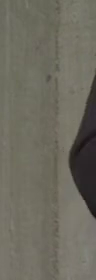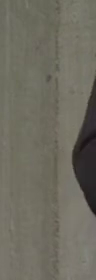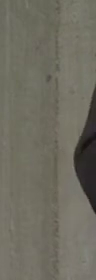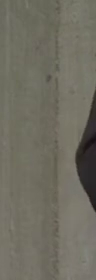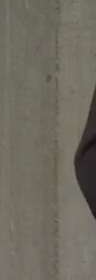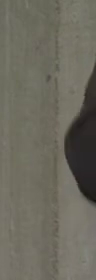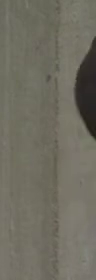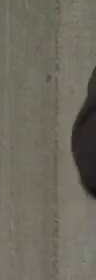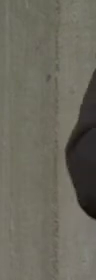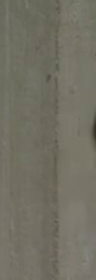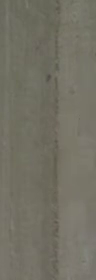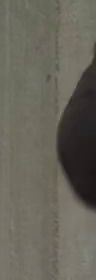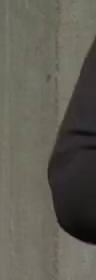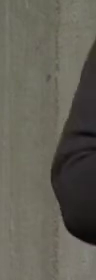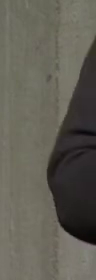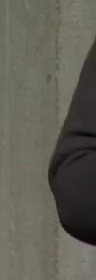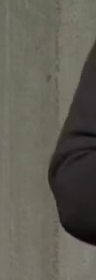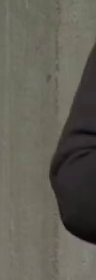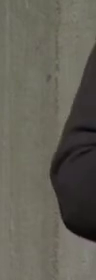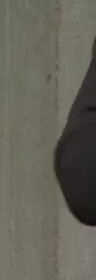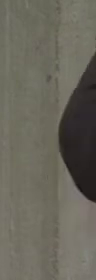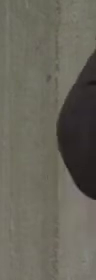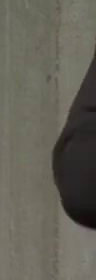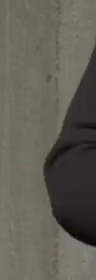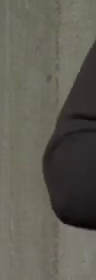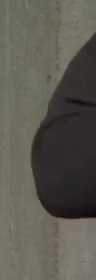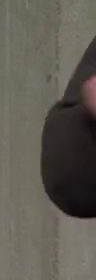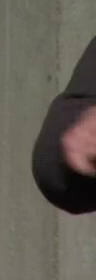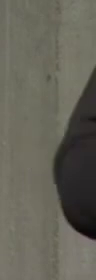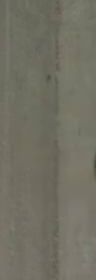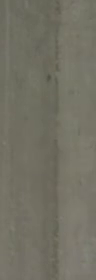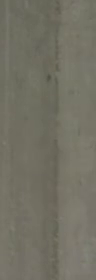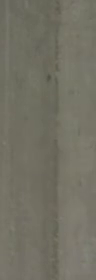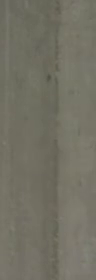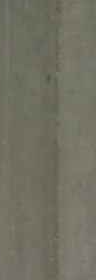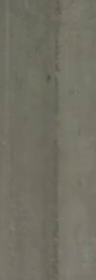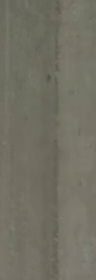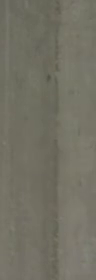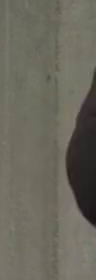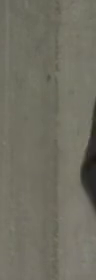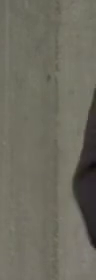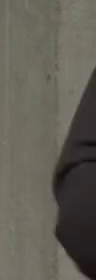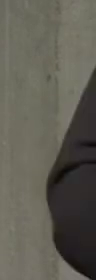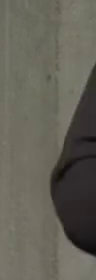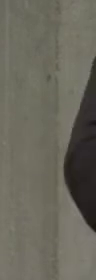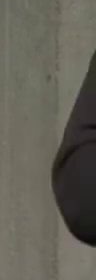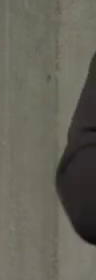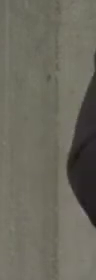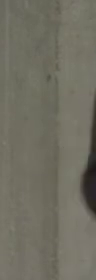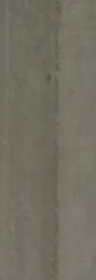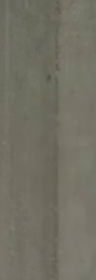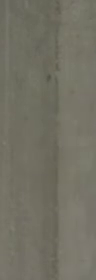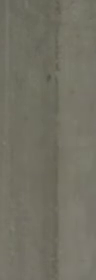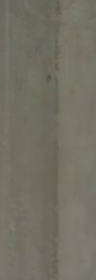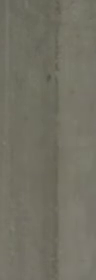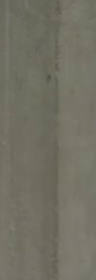werden mittlerweile 100 Jahre alt, aber dann haben sie auch 80-jährige Kinder. Sie alle wollen und sollen gepflegt werden. Wir